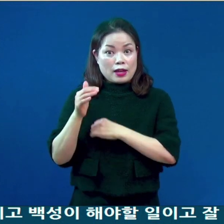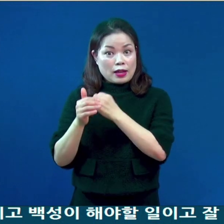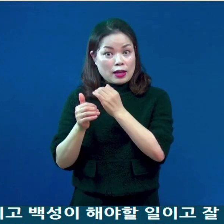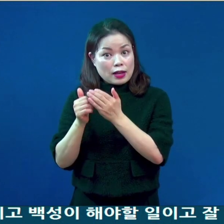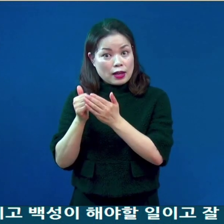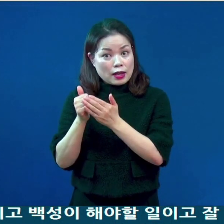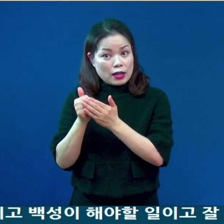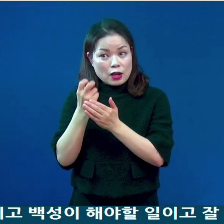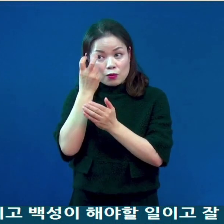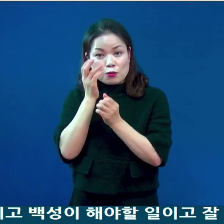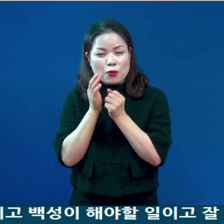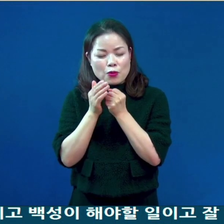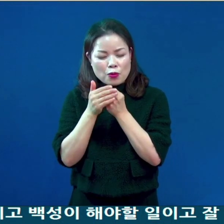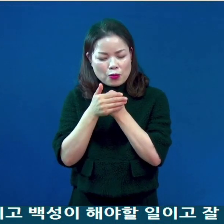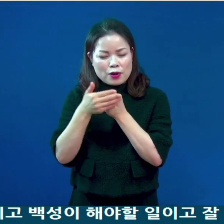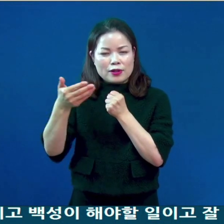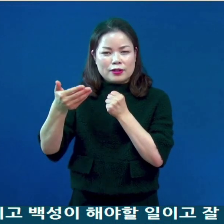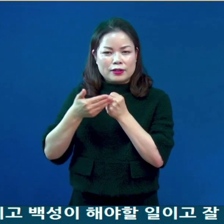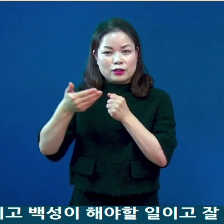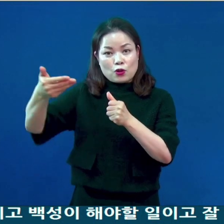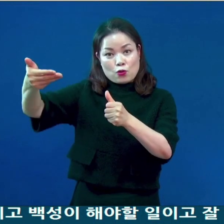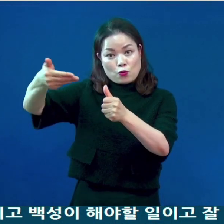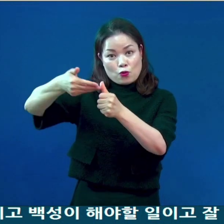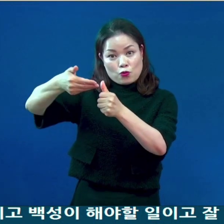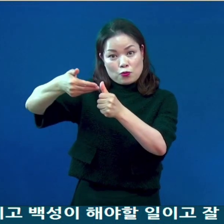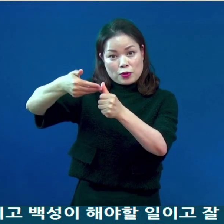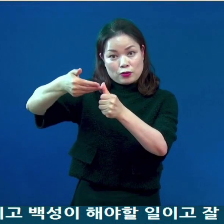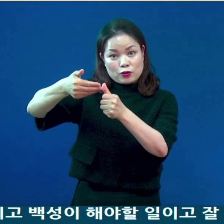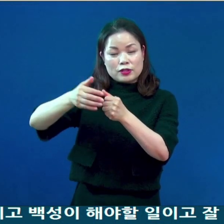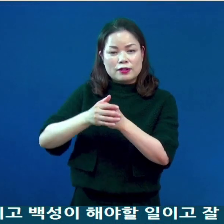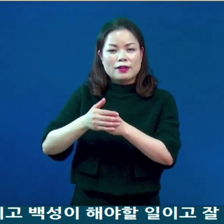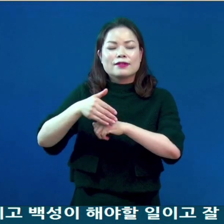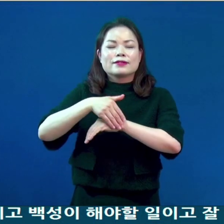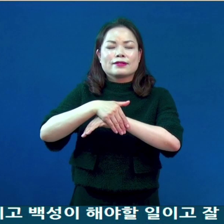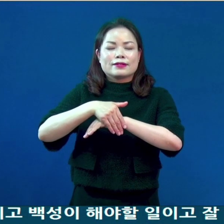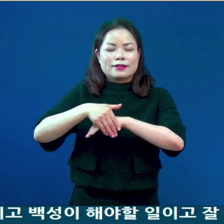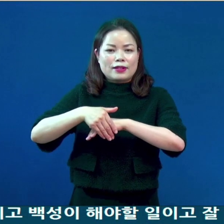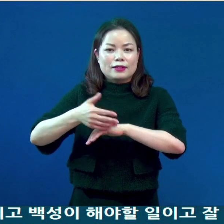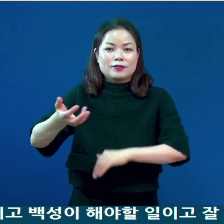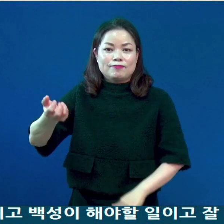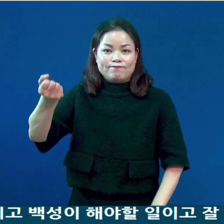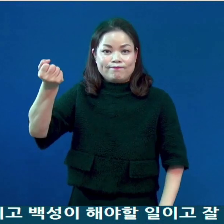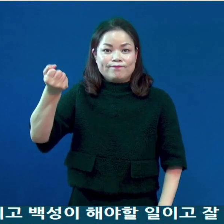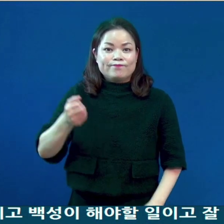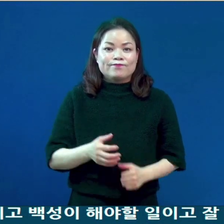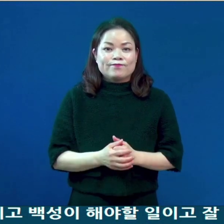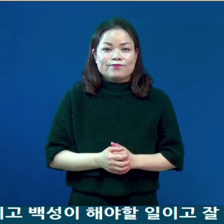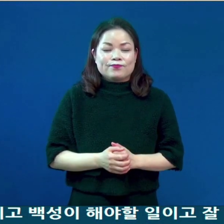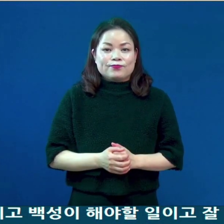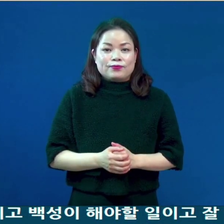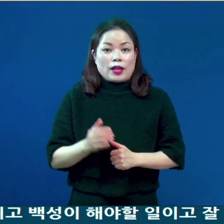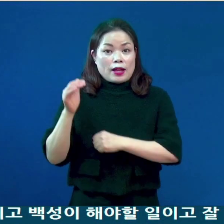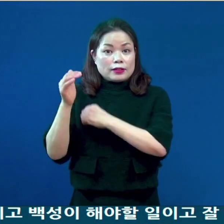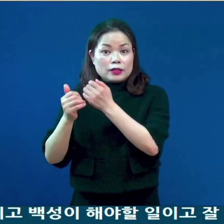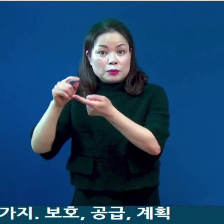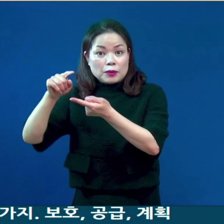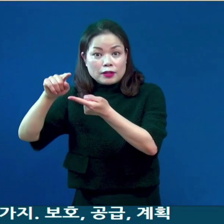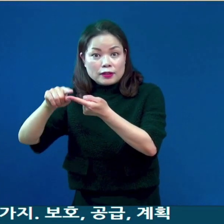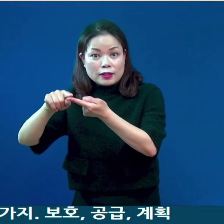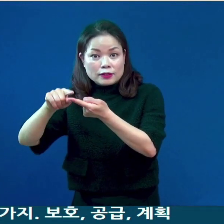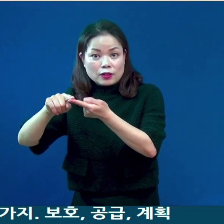하나님은 보호해 주시고 공급해 주시고 계획 갖고 계시죠. 이런 하나님에